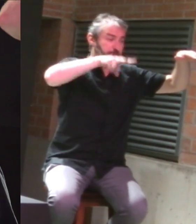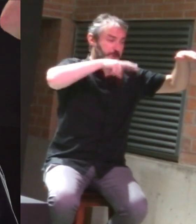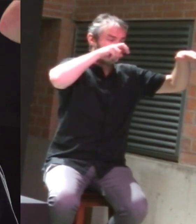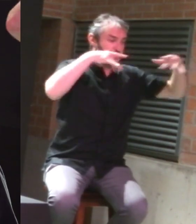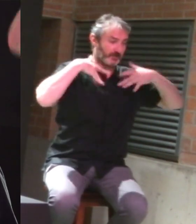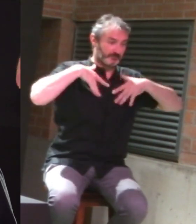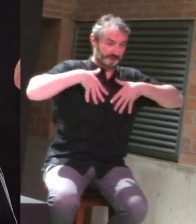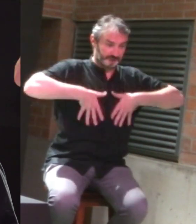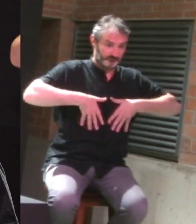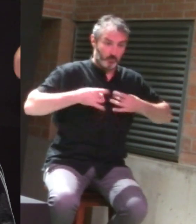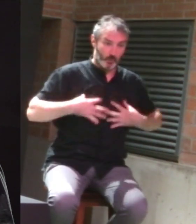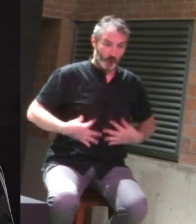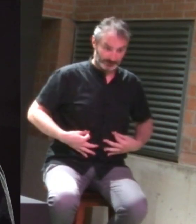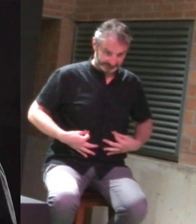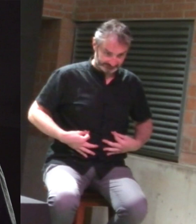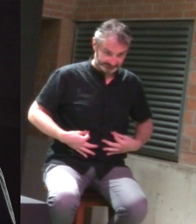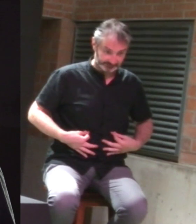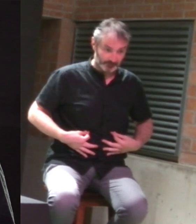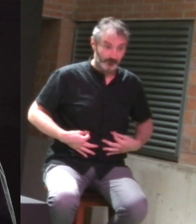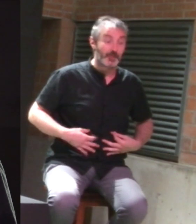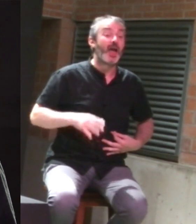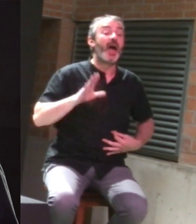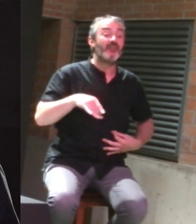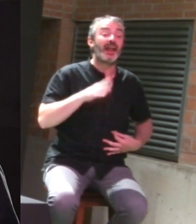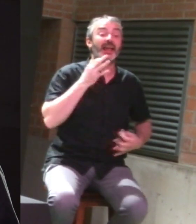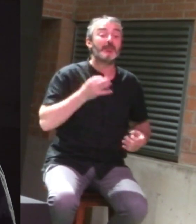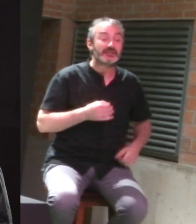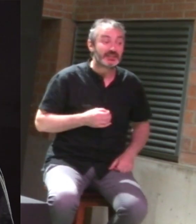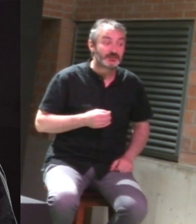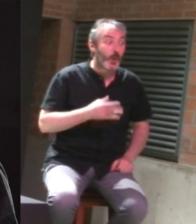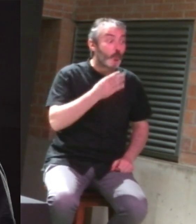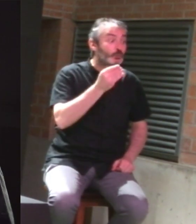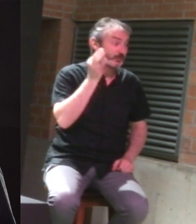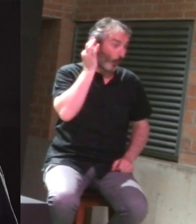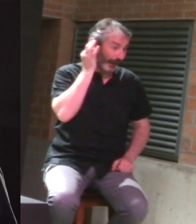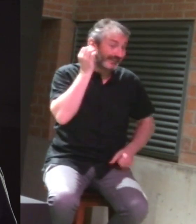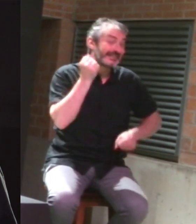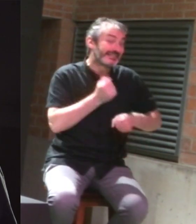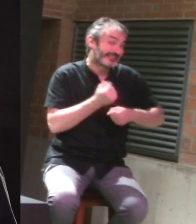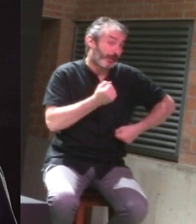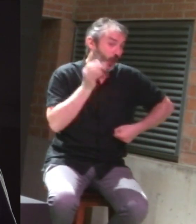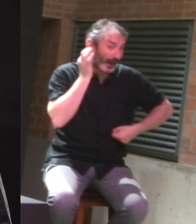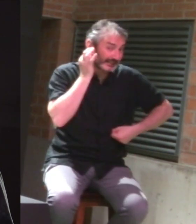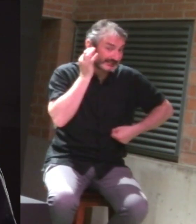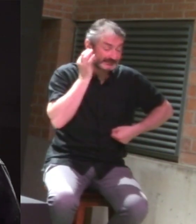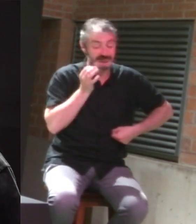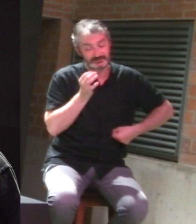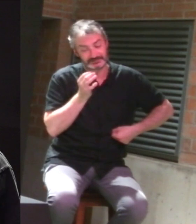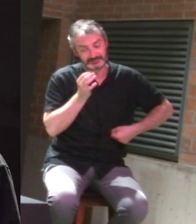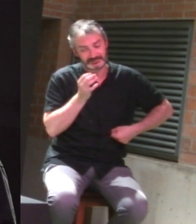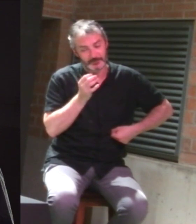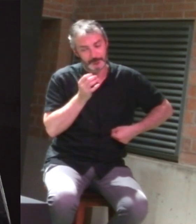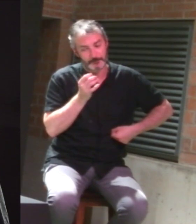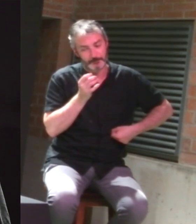trabajaban. Estas condiciones de trabajo provocaban que muchas trabajadoras del textil, especialmente